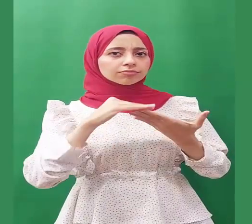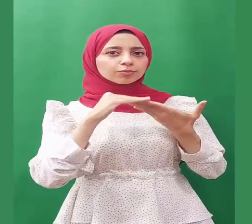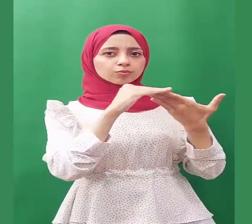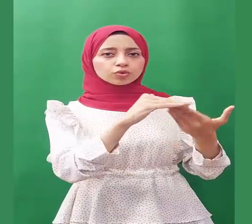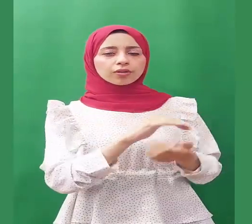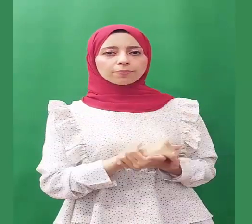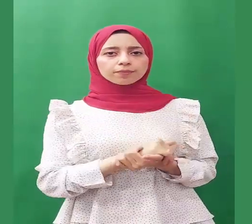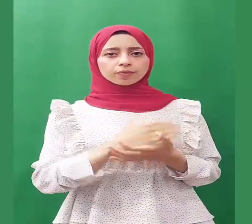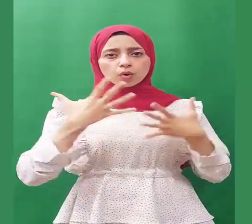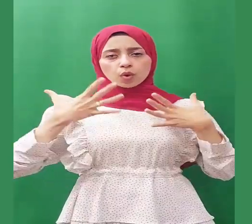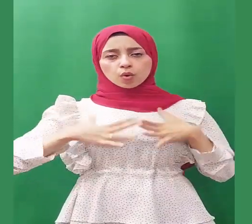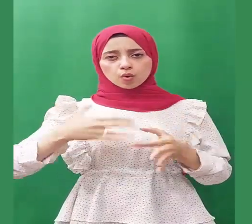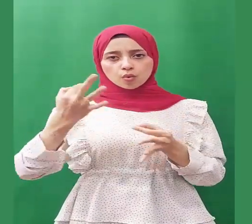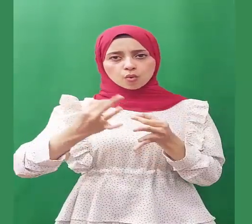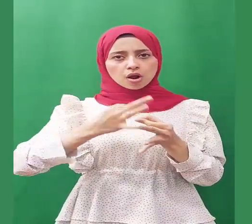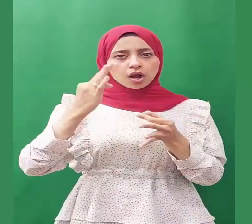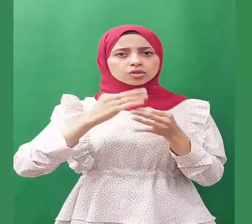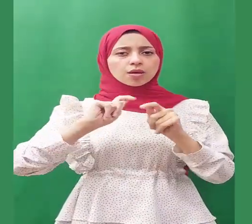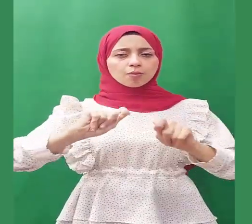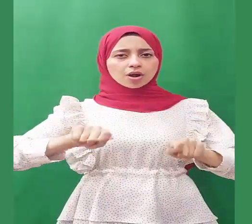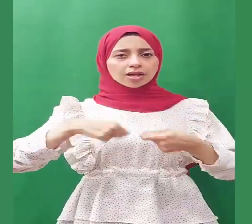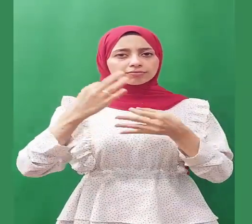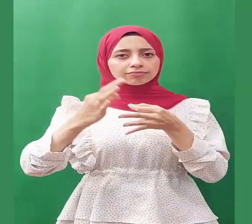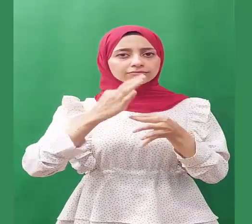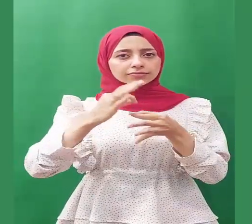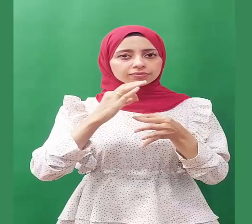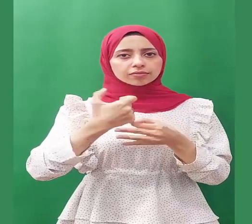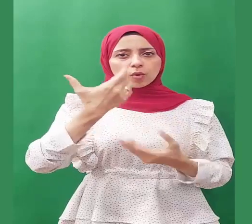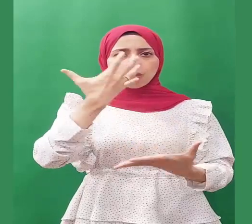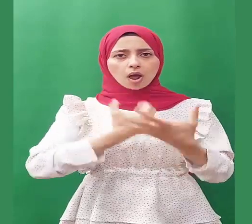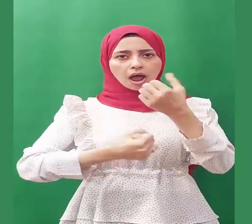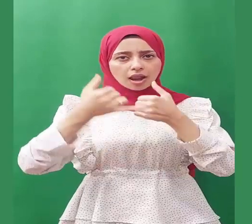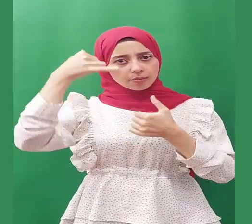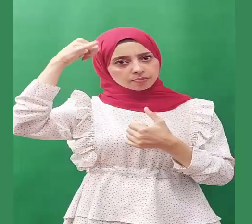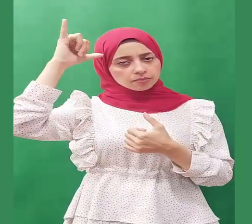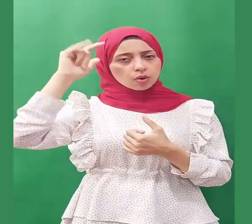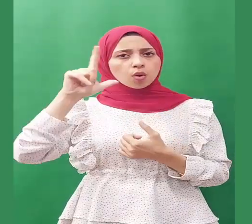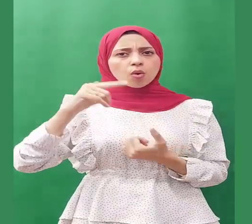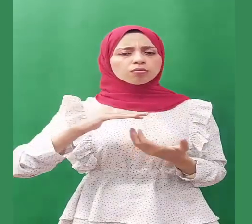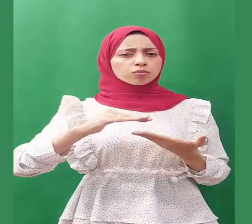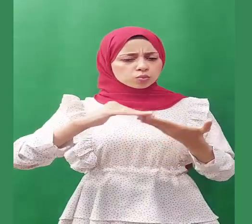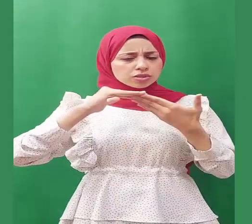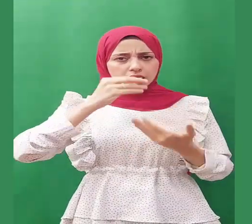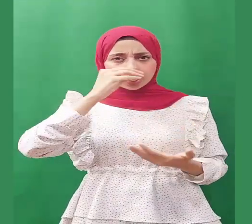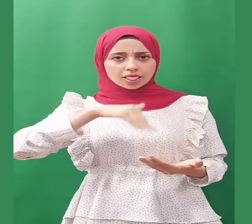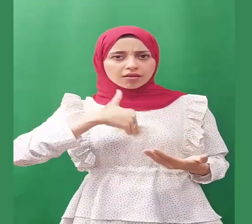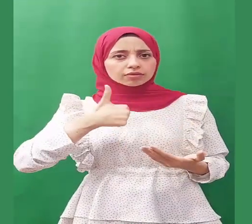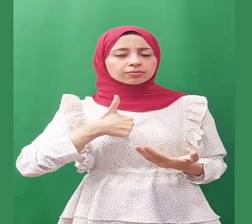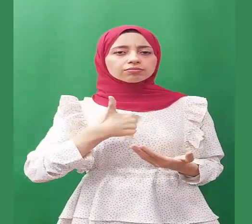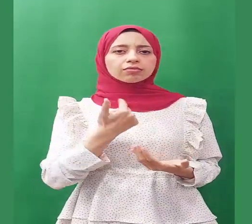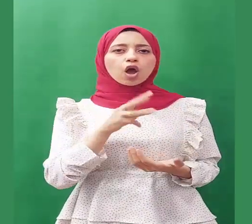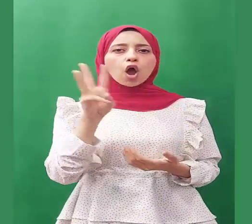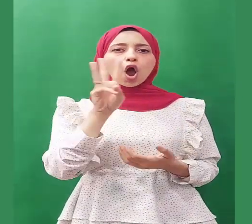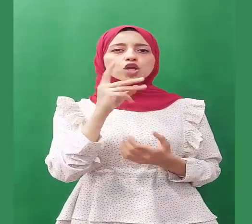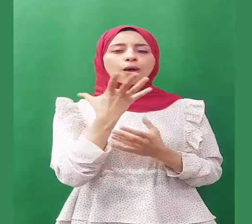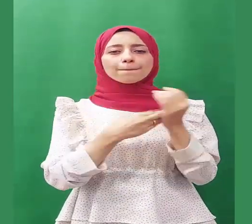فيرقع ثوبه ويخصف نعله ويحلب شاته ويخدم نفسه فعن السيده عائشه رضي الله